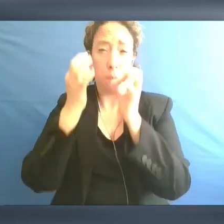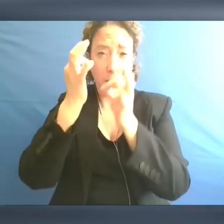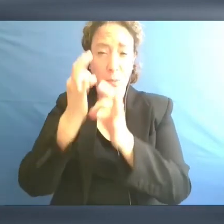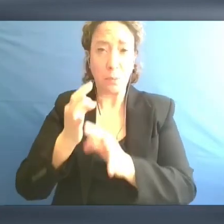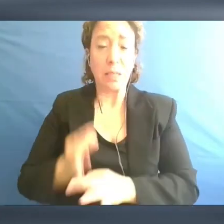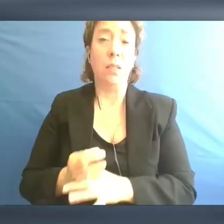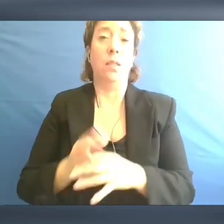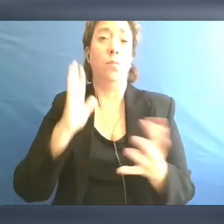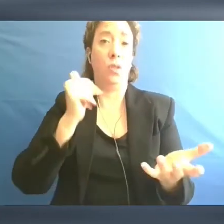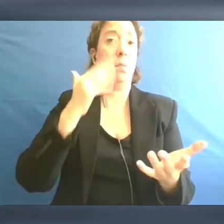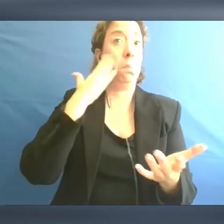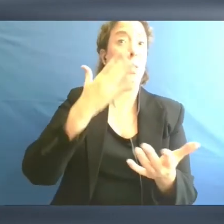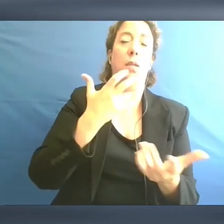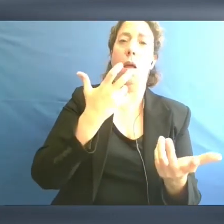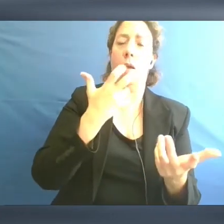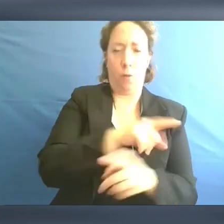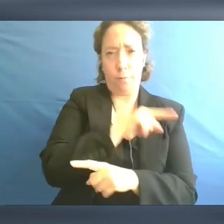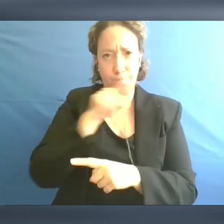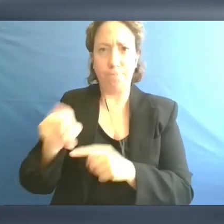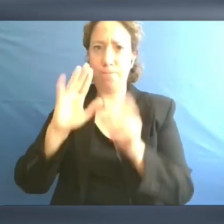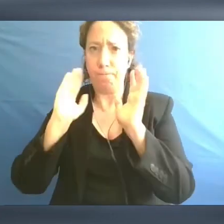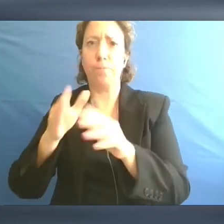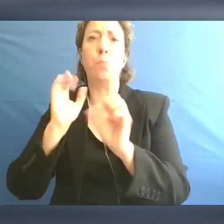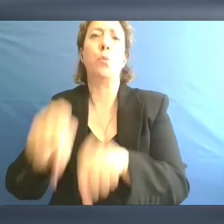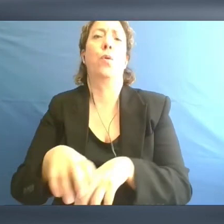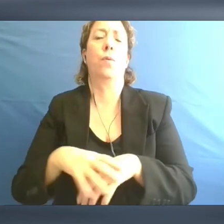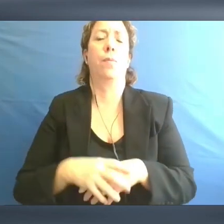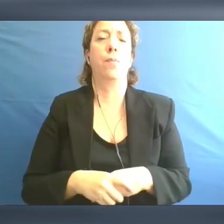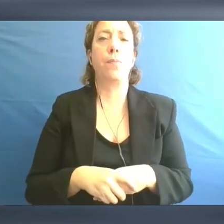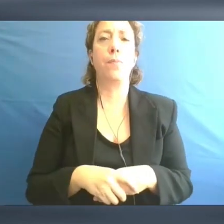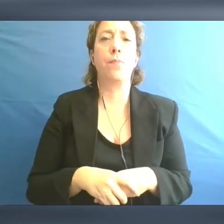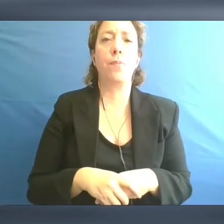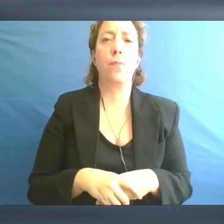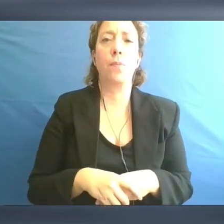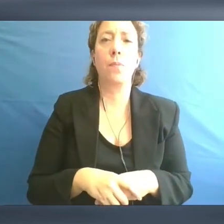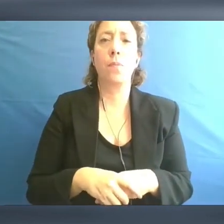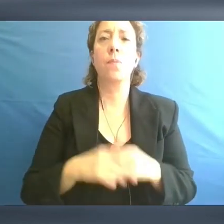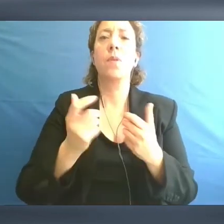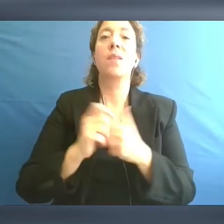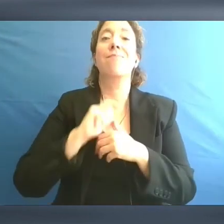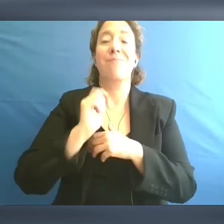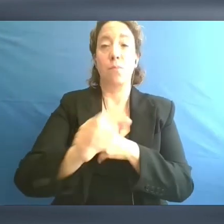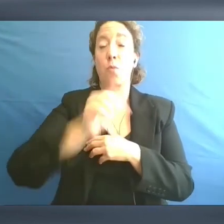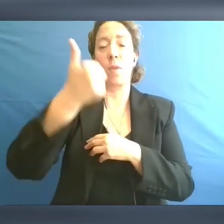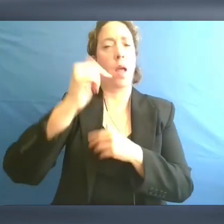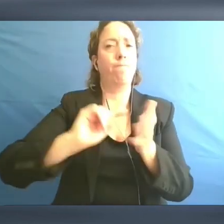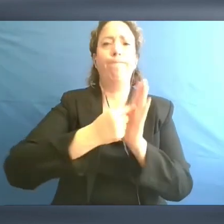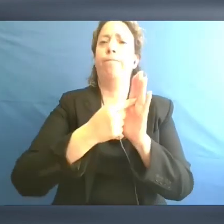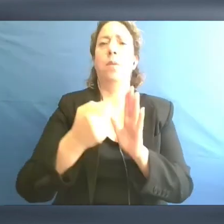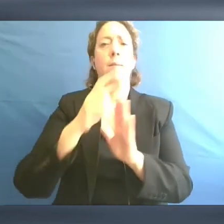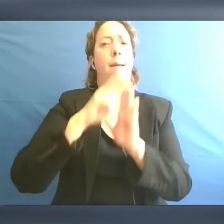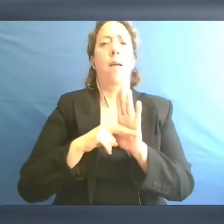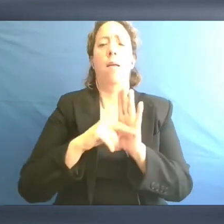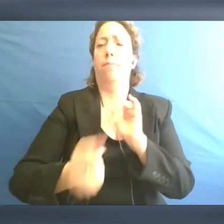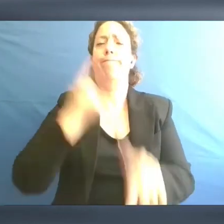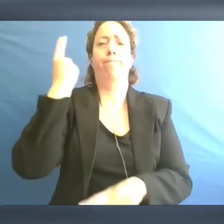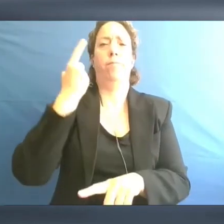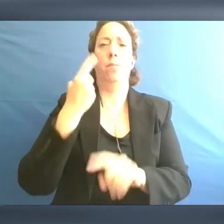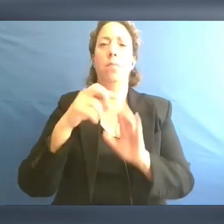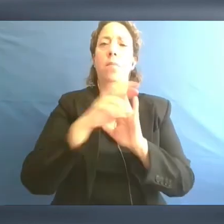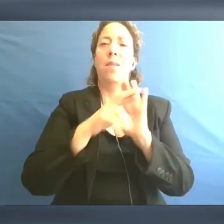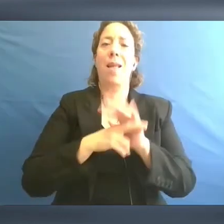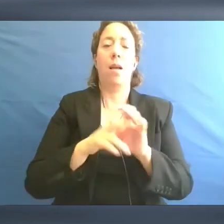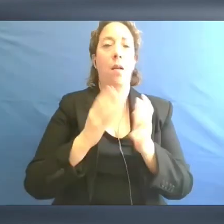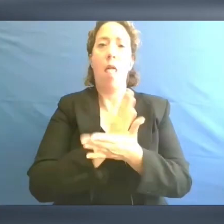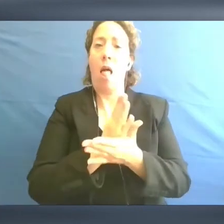veut, se référer à cette spécification. Ce qui nous amène au premier principe très fort des règles, c'est que les règles sont non ambiguës.